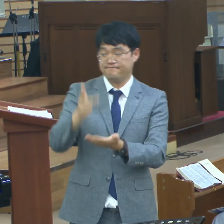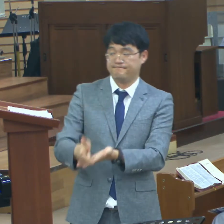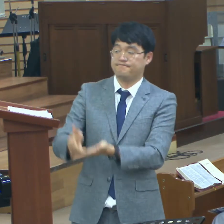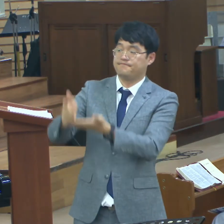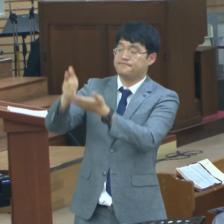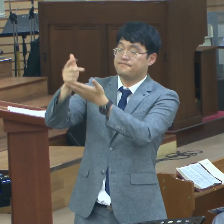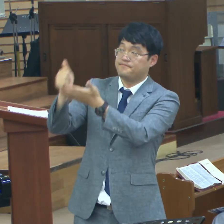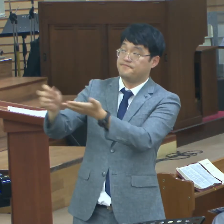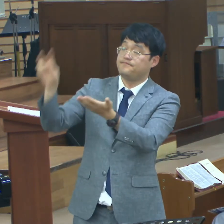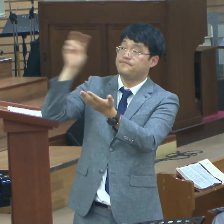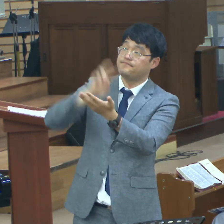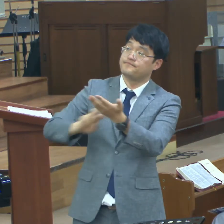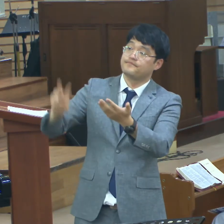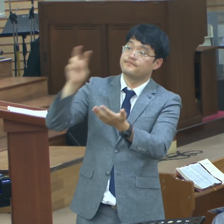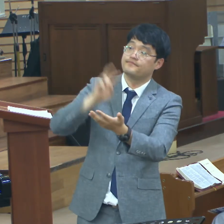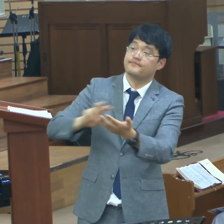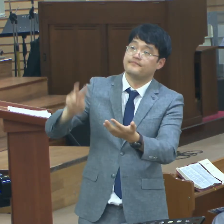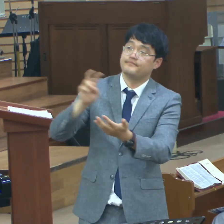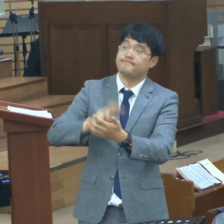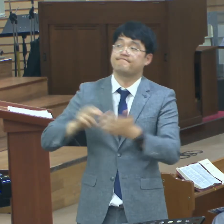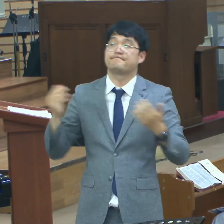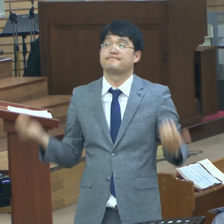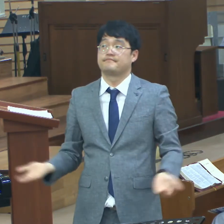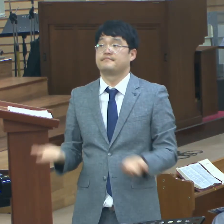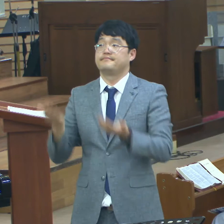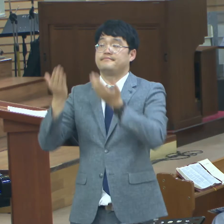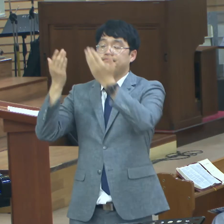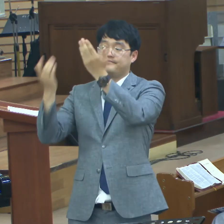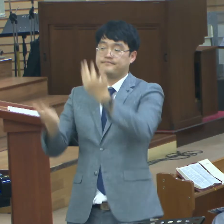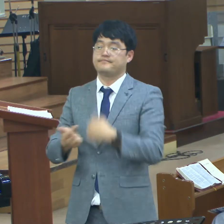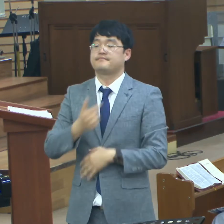비방해도 주를